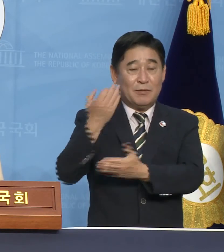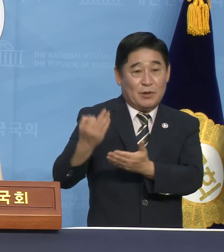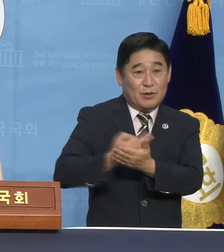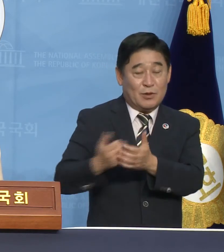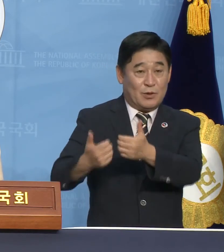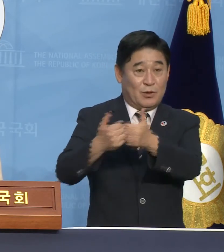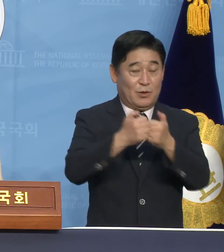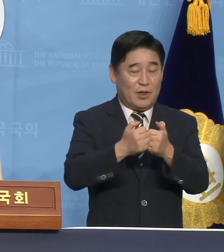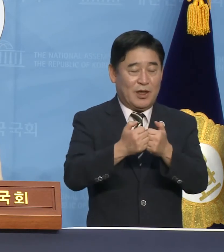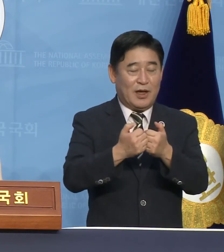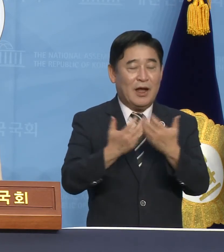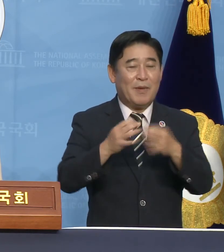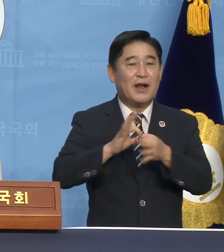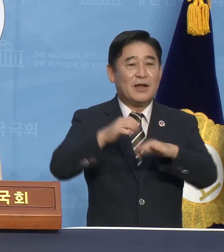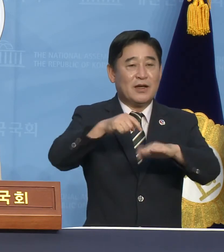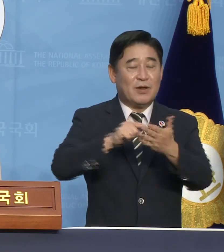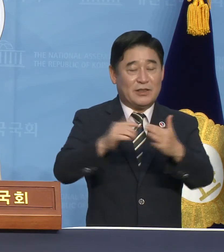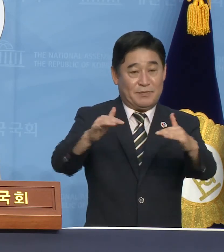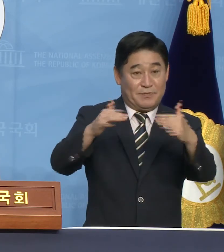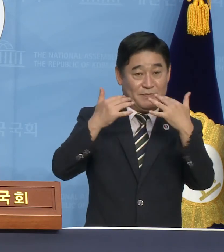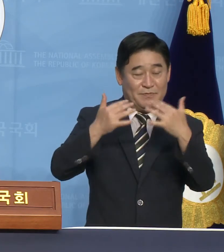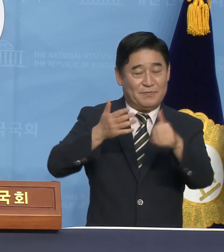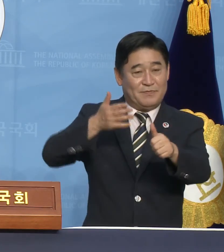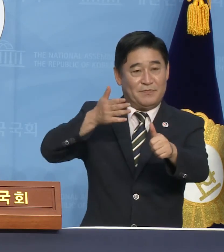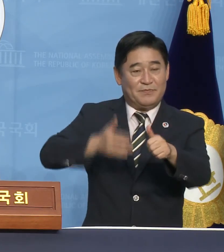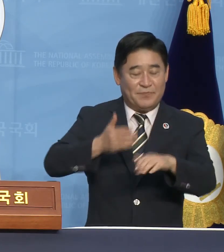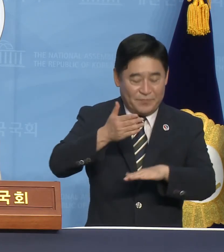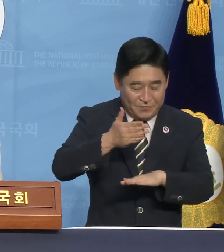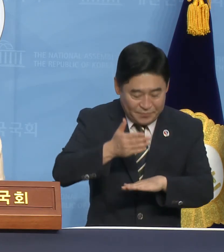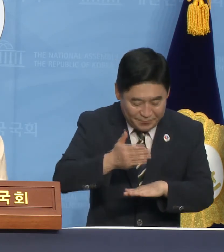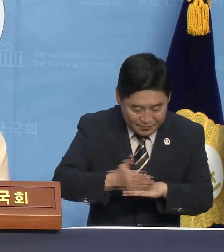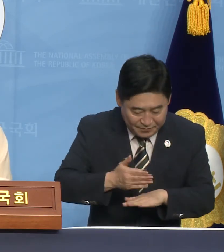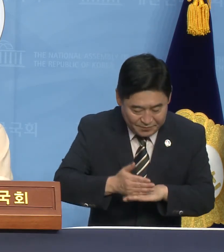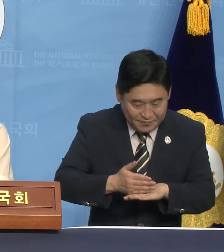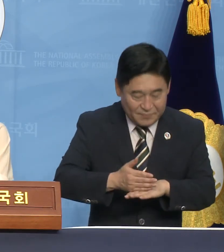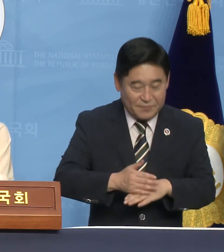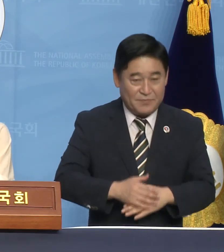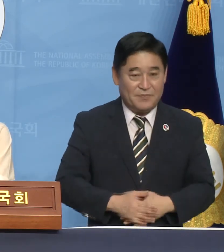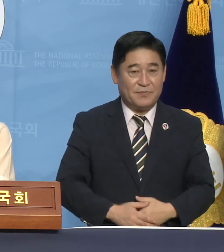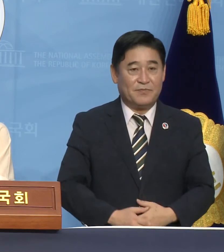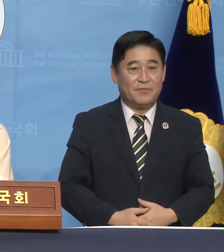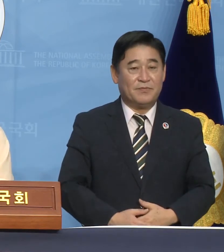기본소득 논의에 많은 관심을 부탁드립니다. 감사합니다.